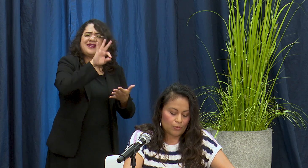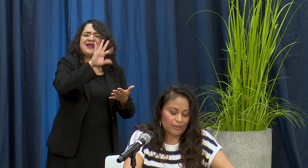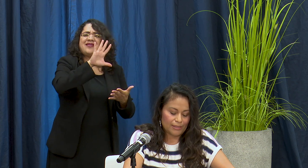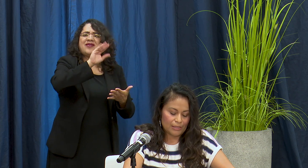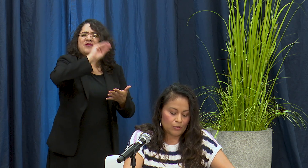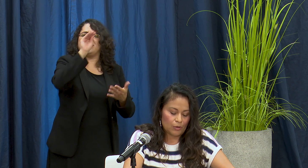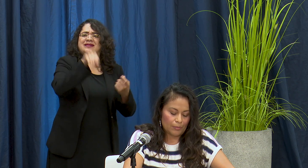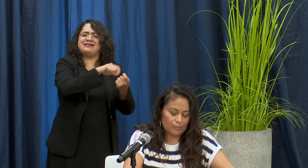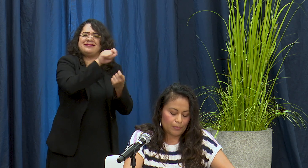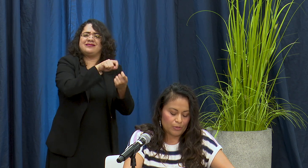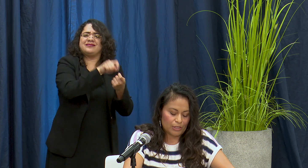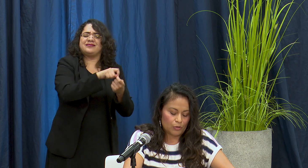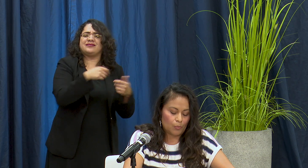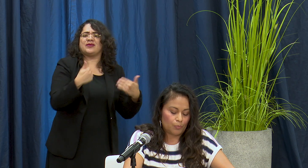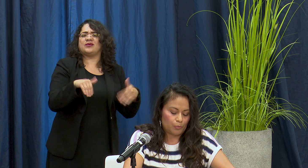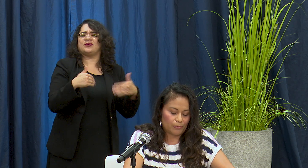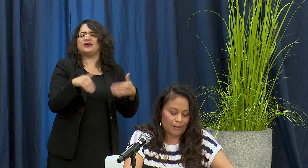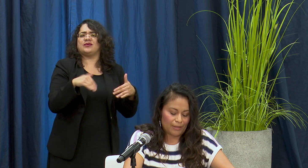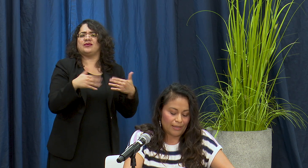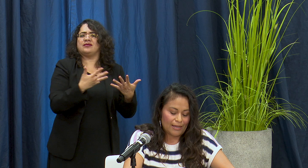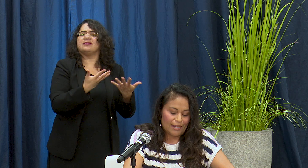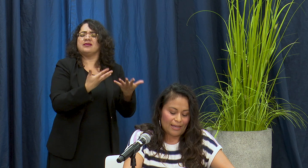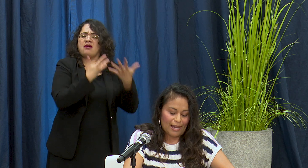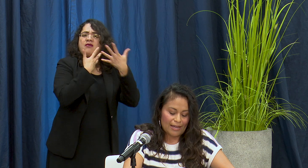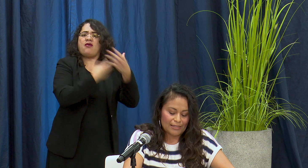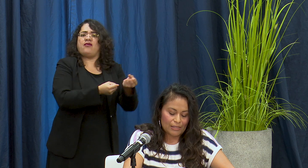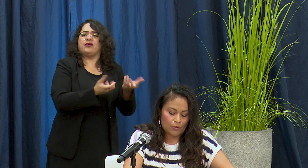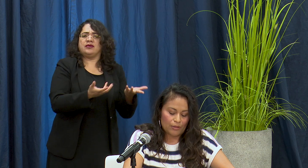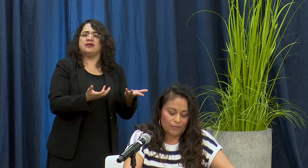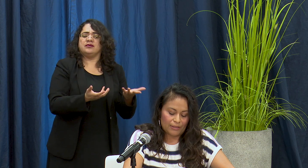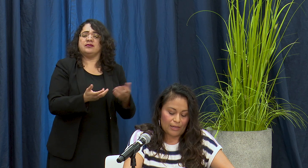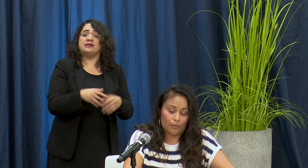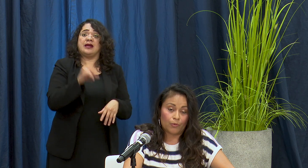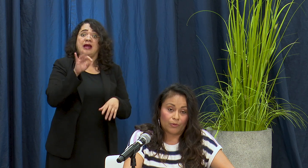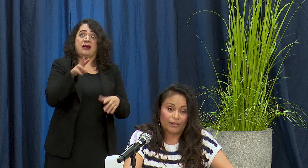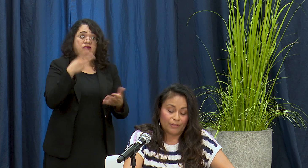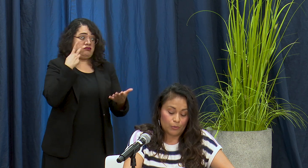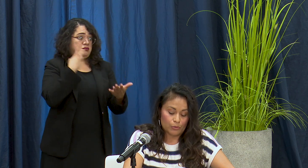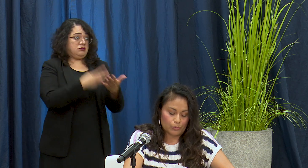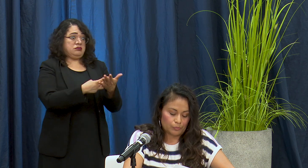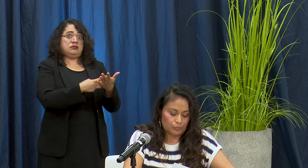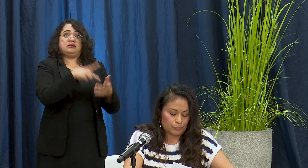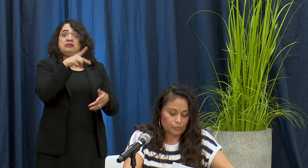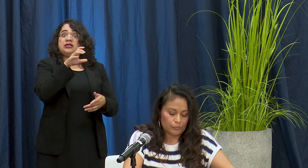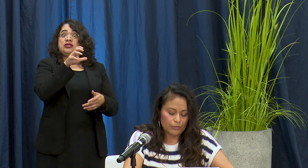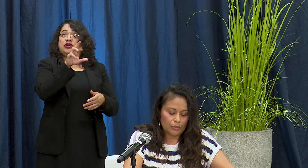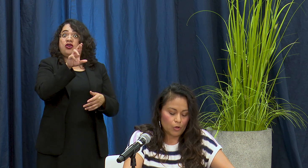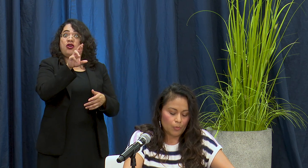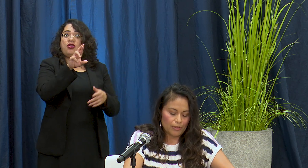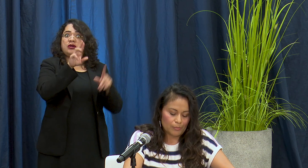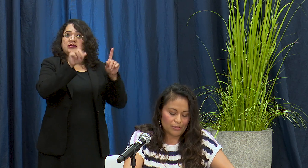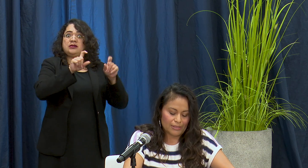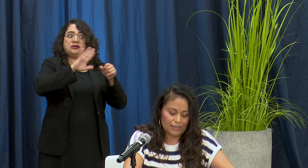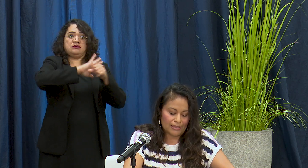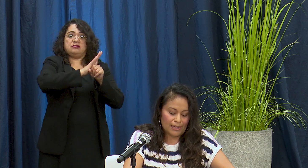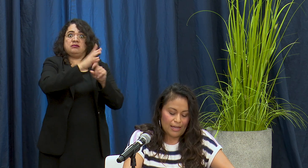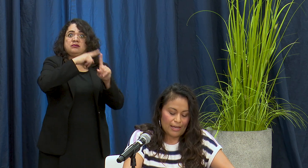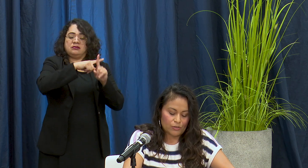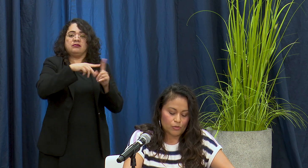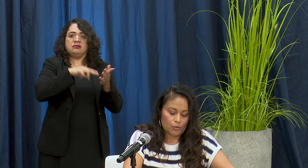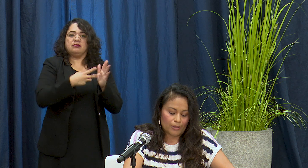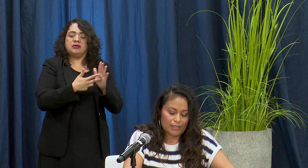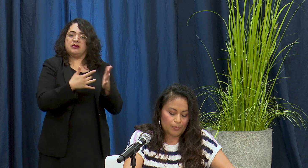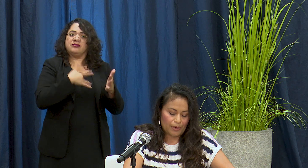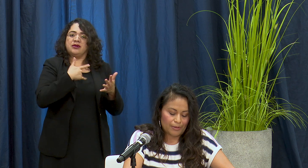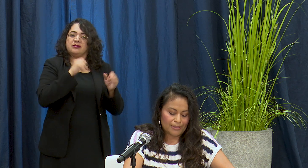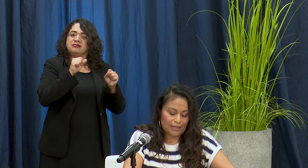es 95% probable que haya sido infectado con el virus. No podemos decir